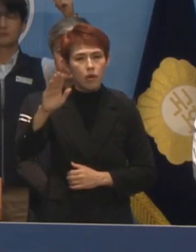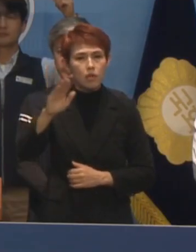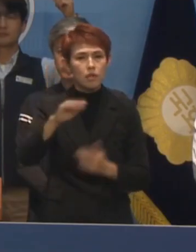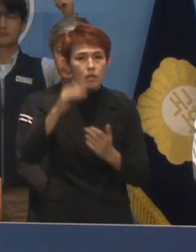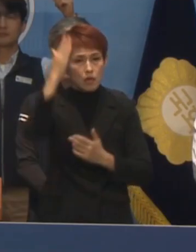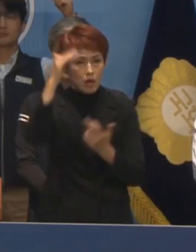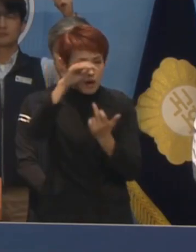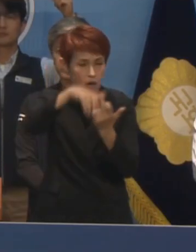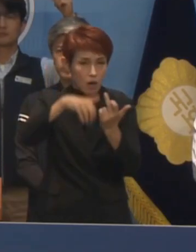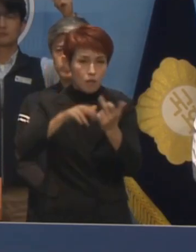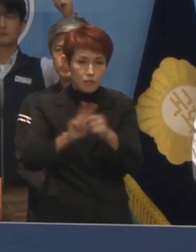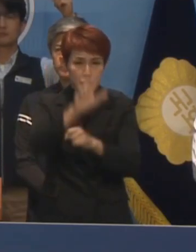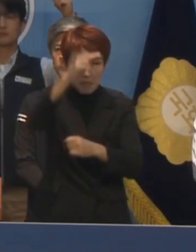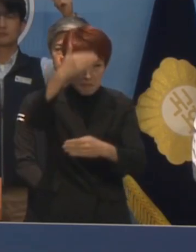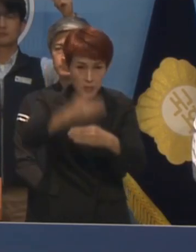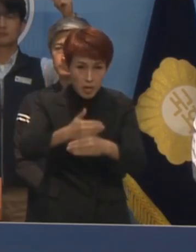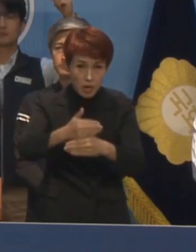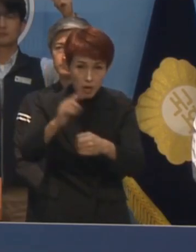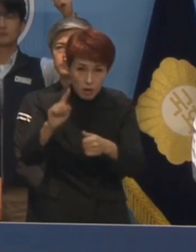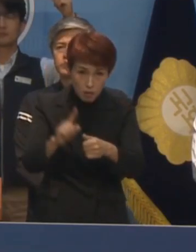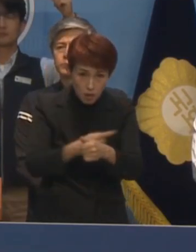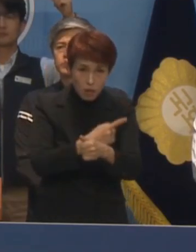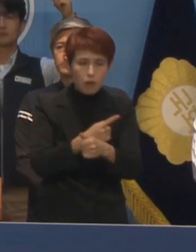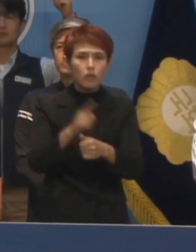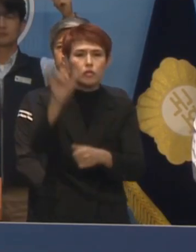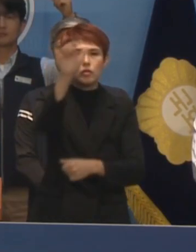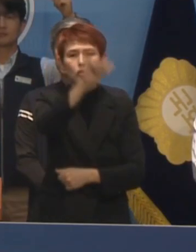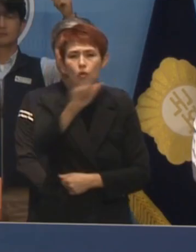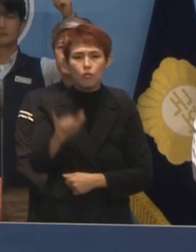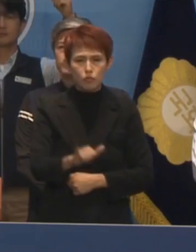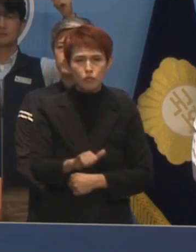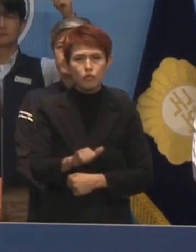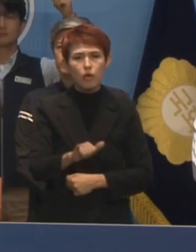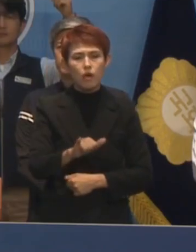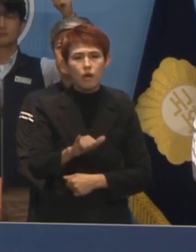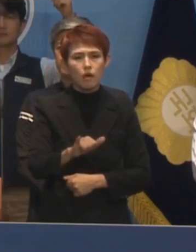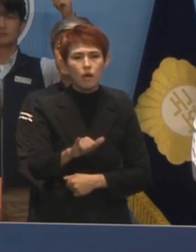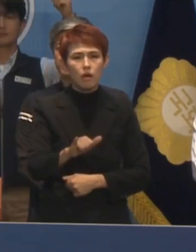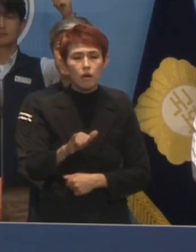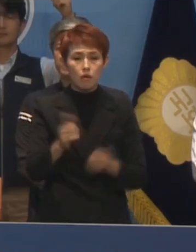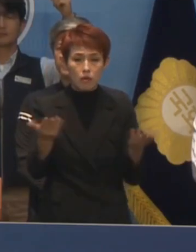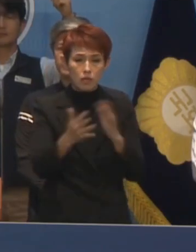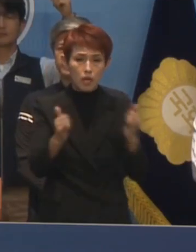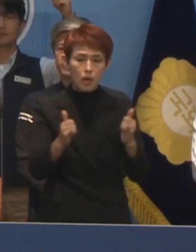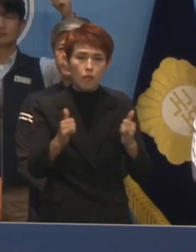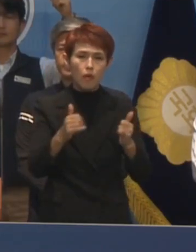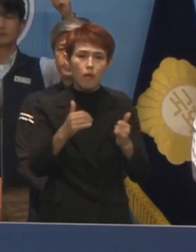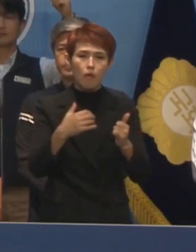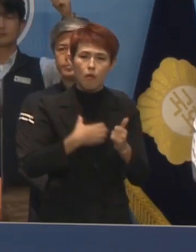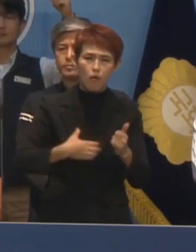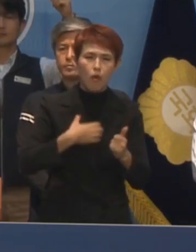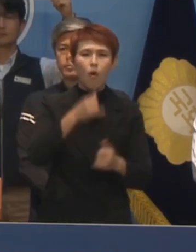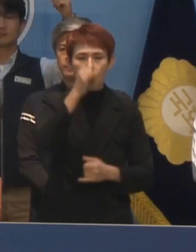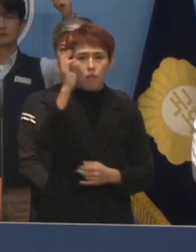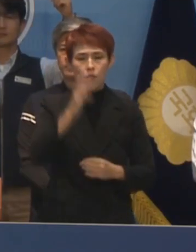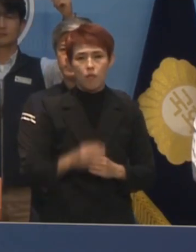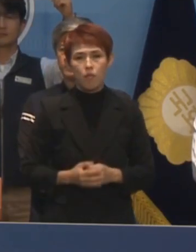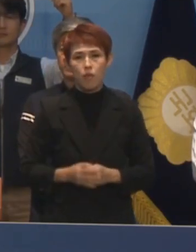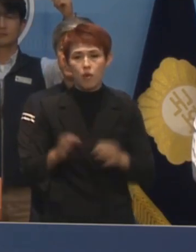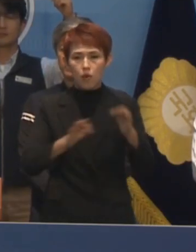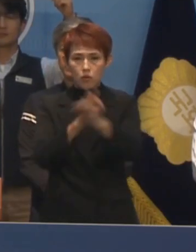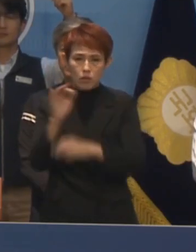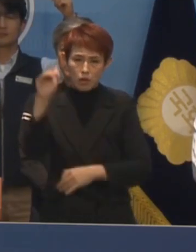발전소가 폐쇄되면서 전국적으로 확산될 가능성이 큽니다. 이와 같은 상황은 경제적 불안뿐만 아니라